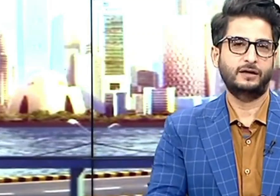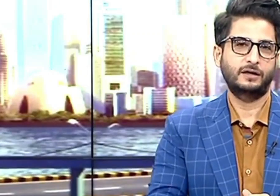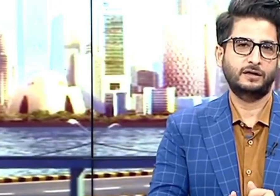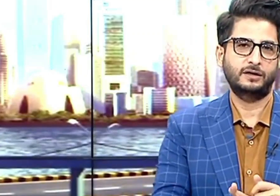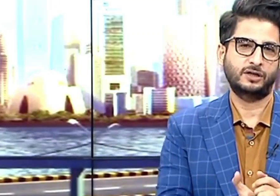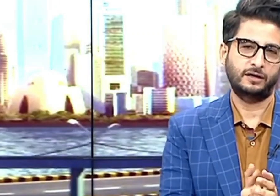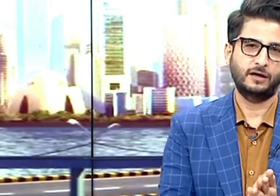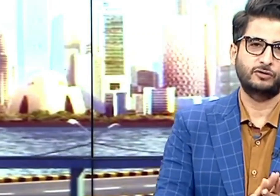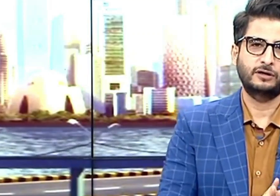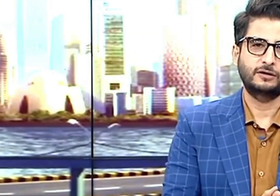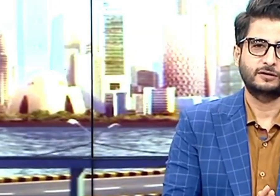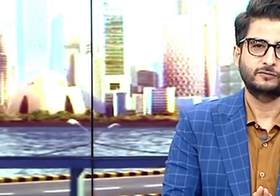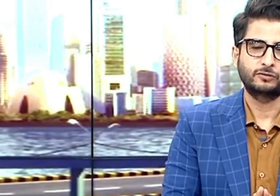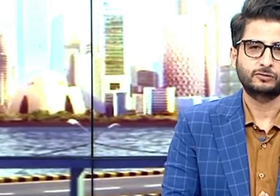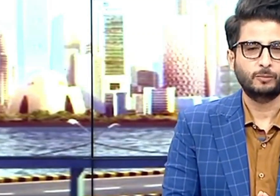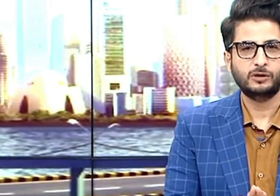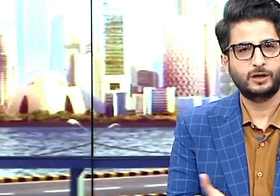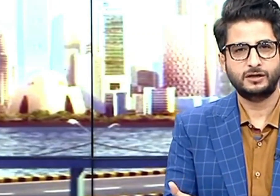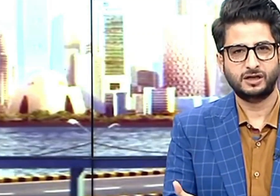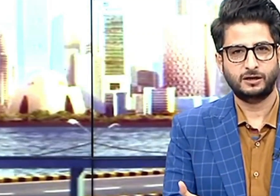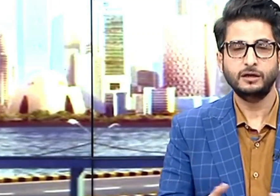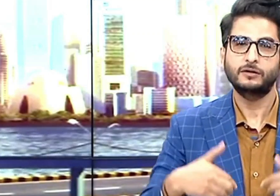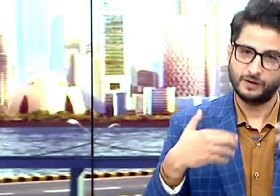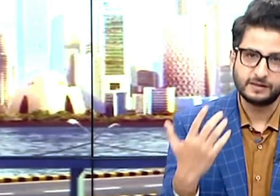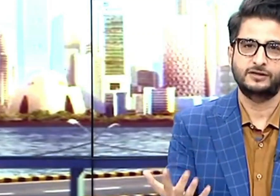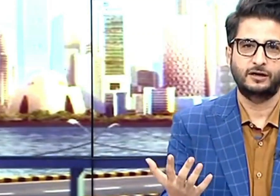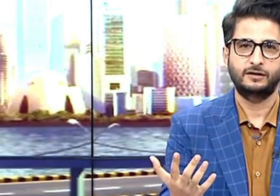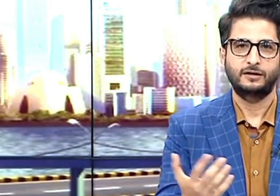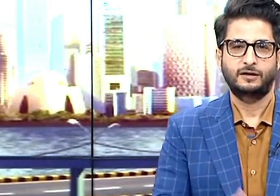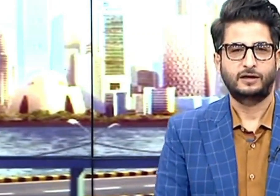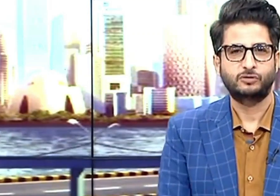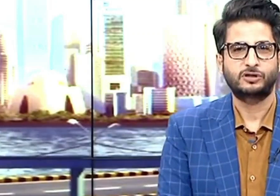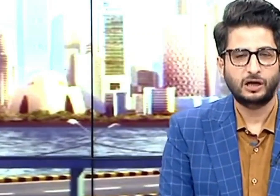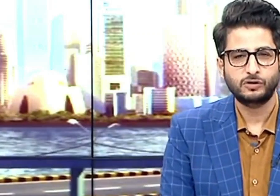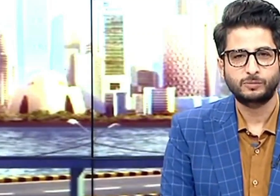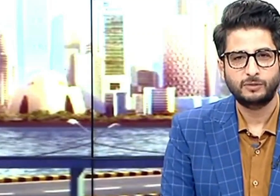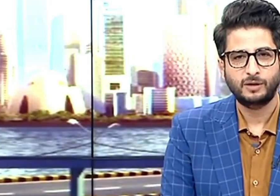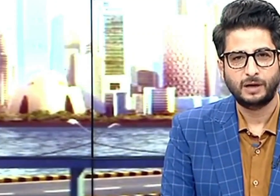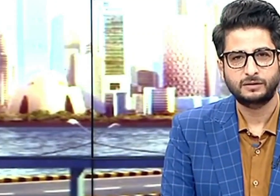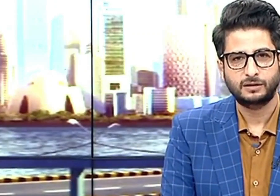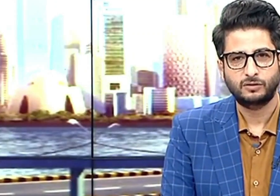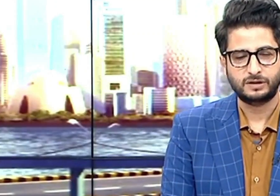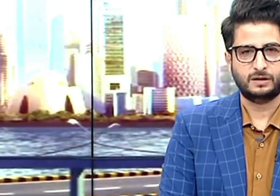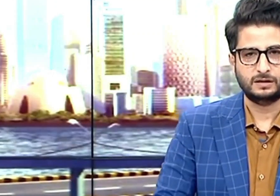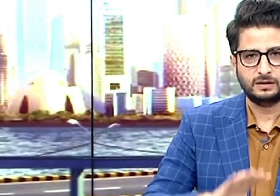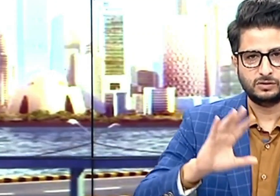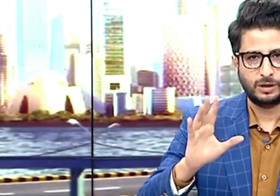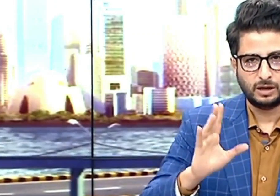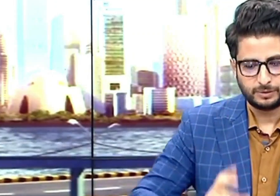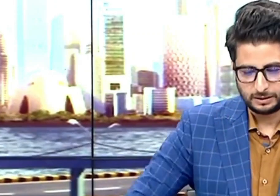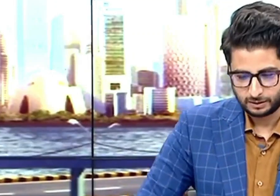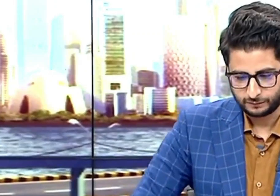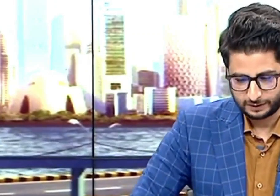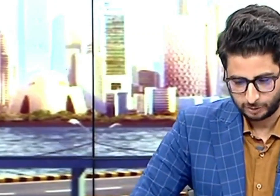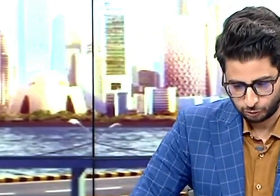کو سمجھائیں گے کہ اشارے کیا ہوتے ہیں, اور وہ توبہ تمہارے اشارے نہیں ویسے اشارے جو اشاروں کی زبان میں ہم بات کرتے ہیں اور کس طریقے سے یہ زبان